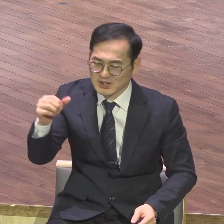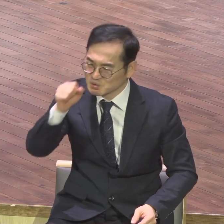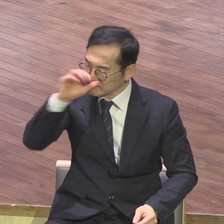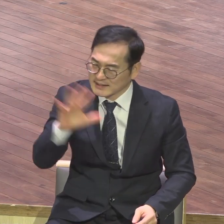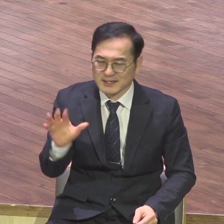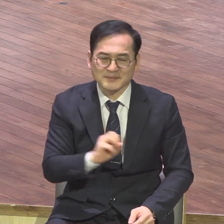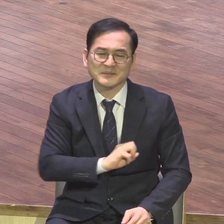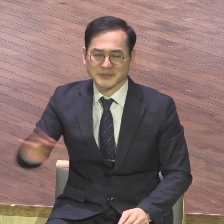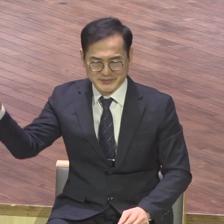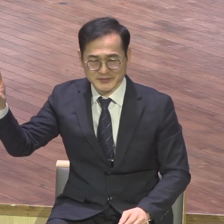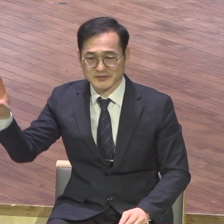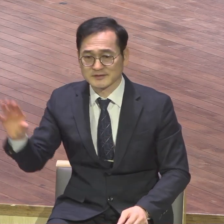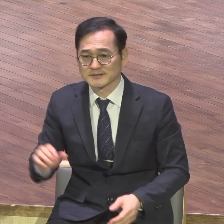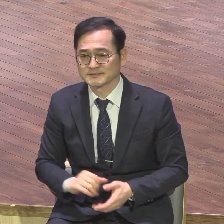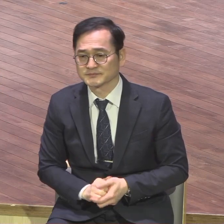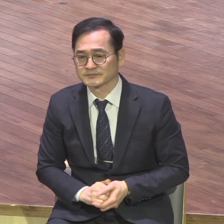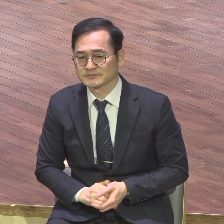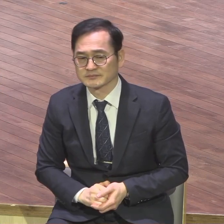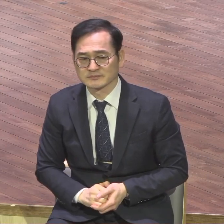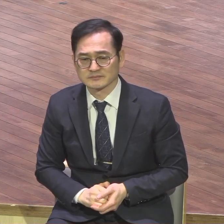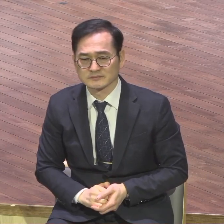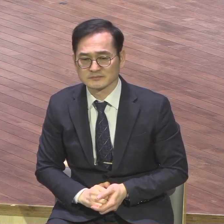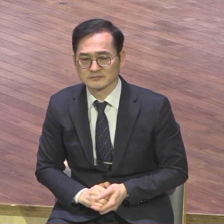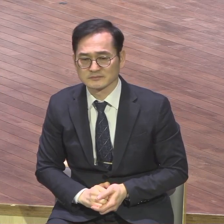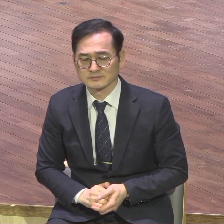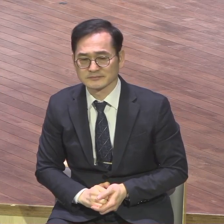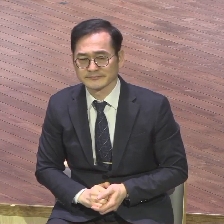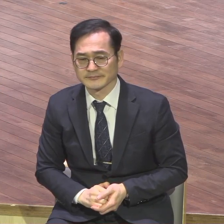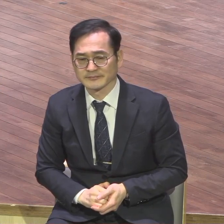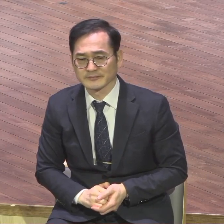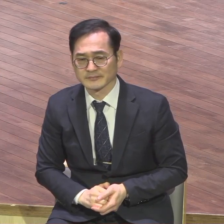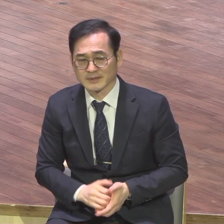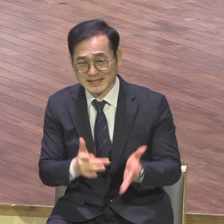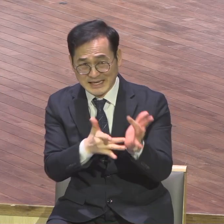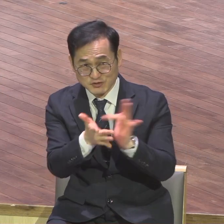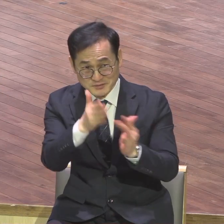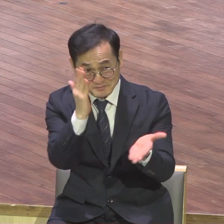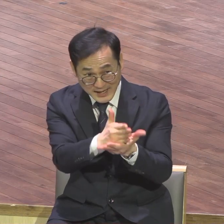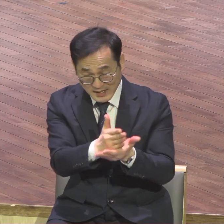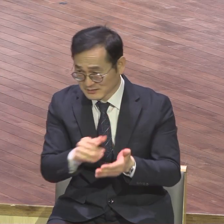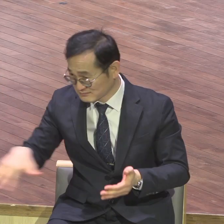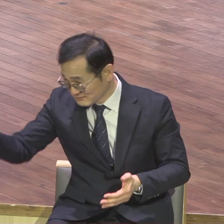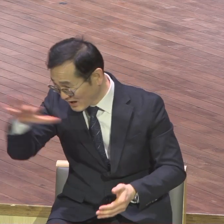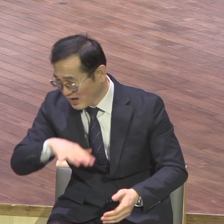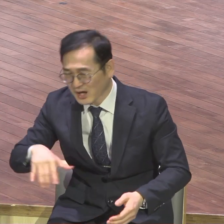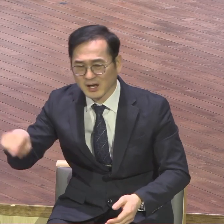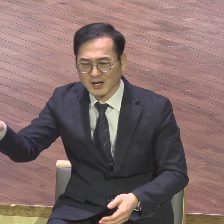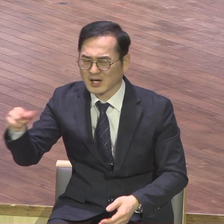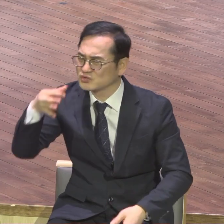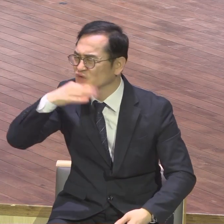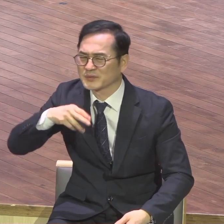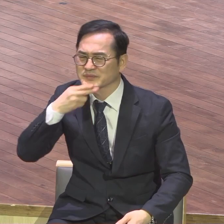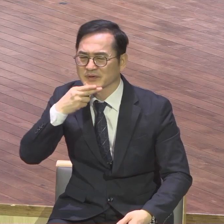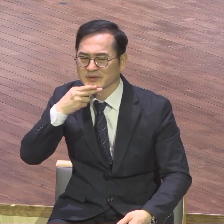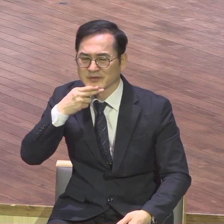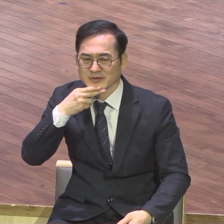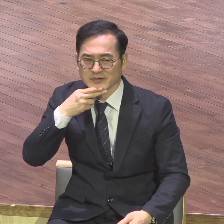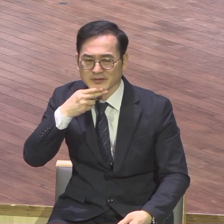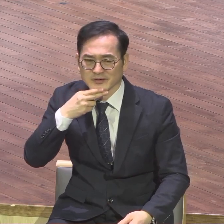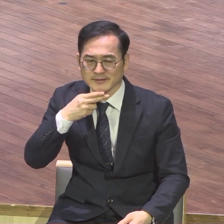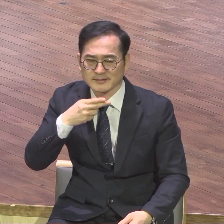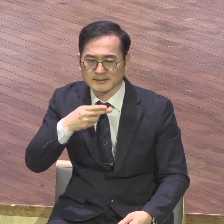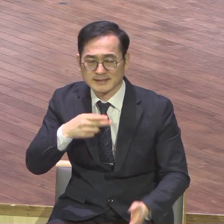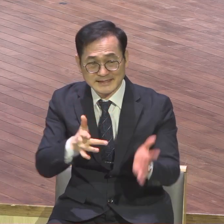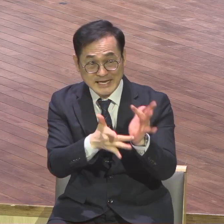그리스도 밖에 있었던 거 세상 것 다 아무 내게 유익이 없다. 그러면서 그리스도 예수를 아는 것이